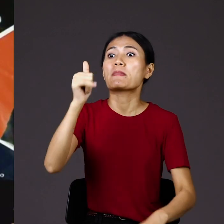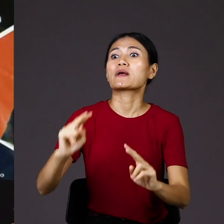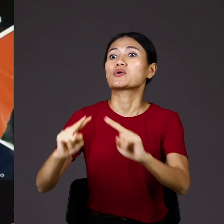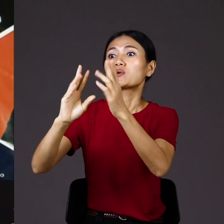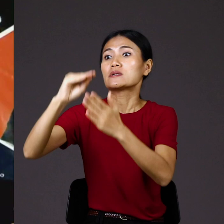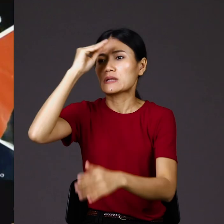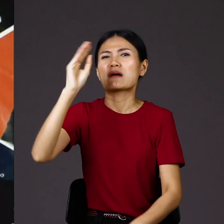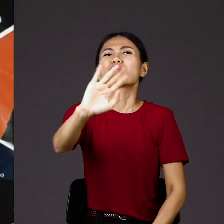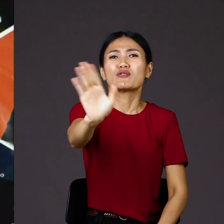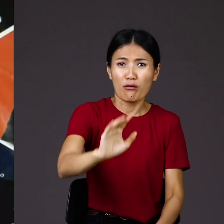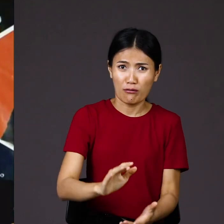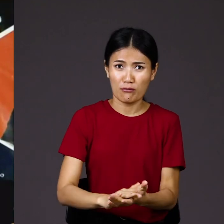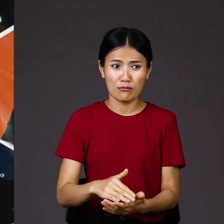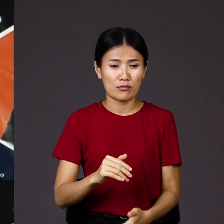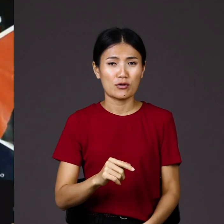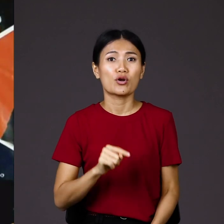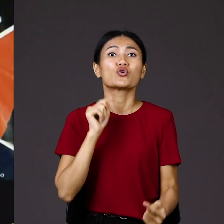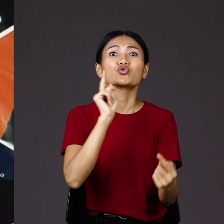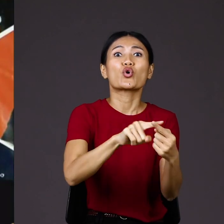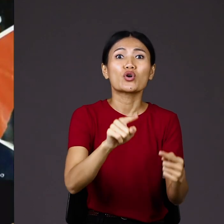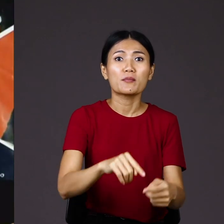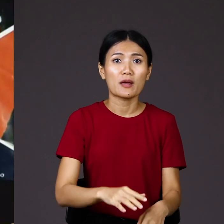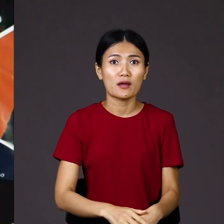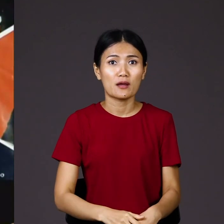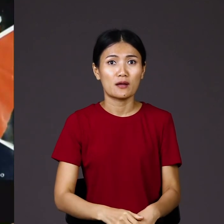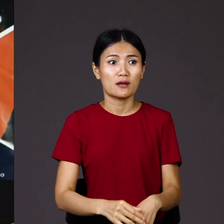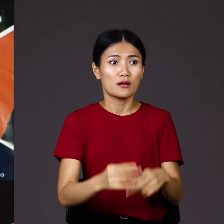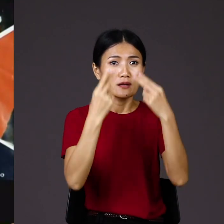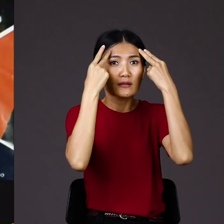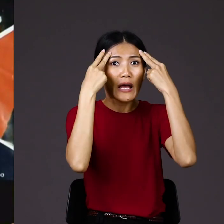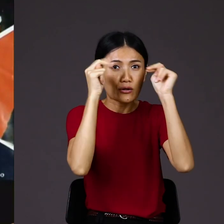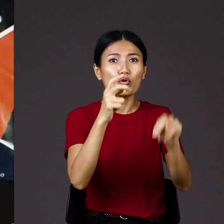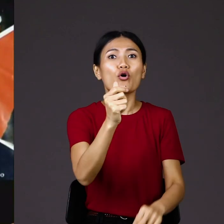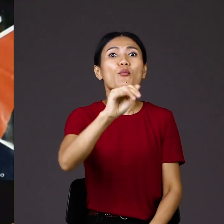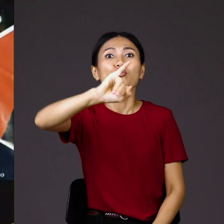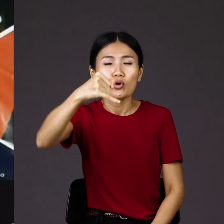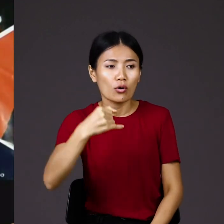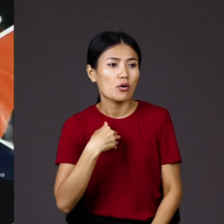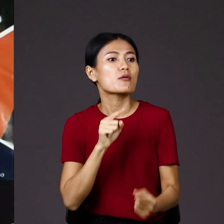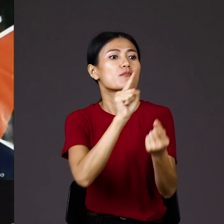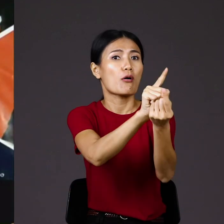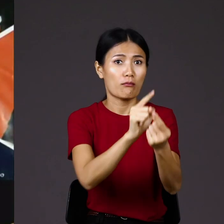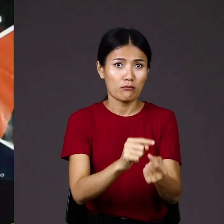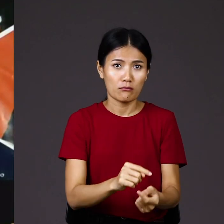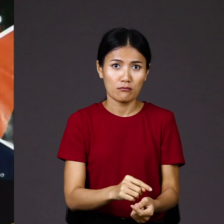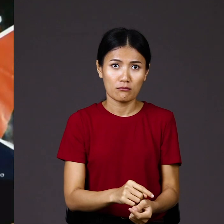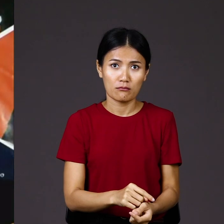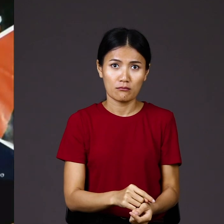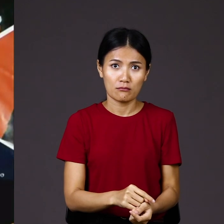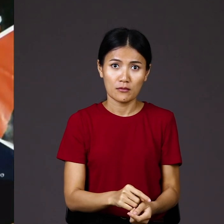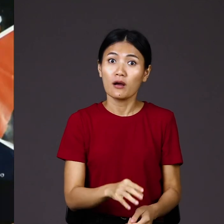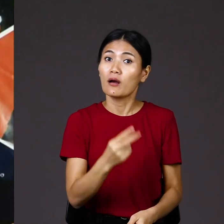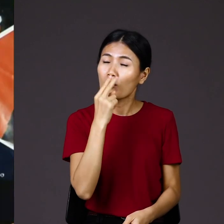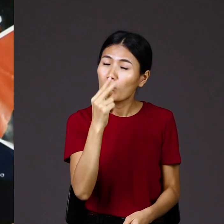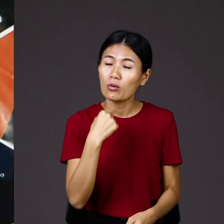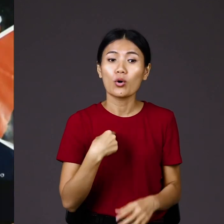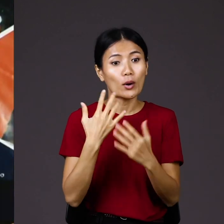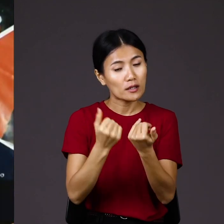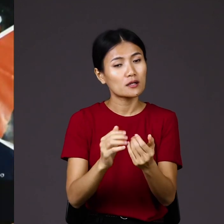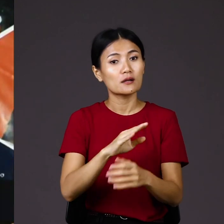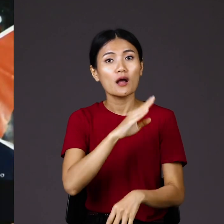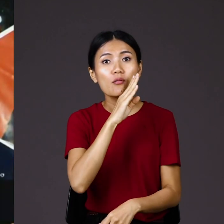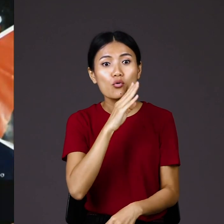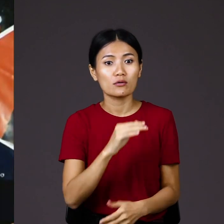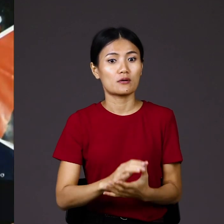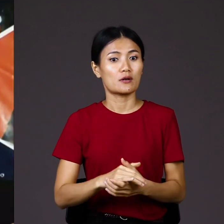นายกอบจ.เลยถ้าลูกหลานของใครที่อยู่นนทบุรีลูกของท่านเรียนอยู่โรงเรียนของอบจ.